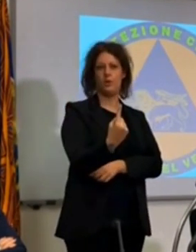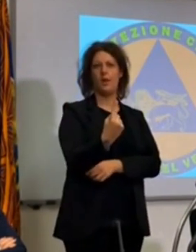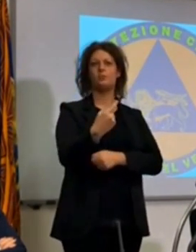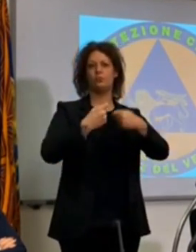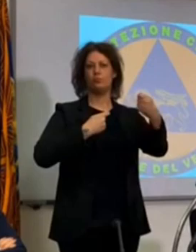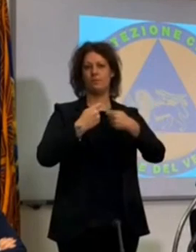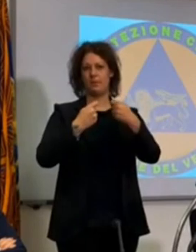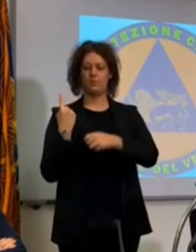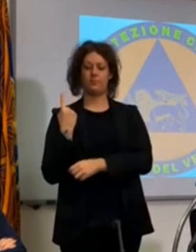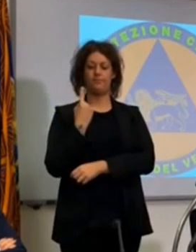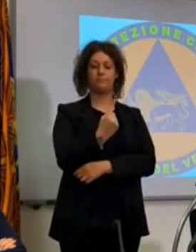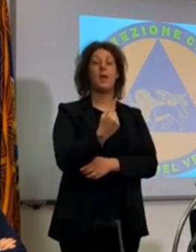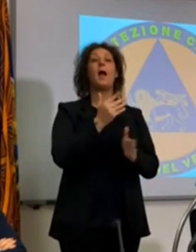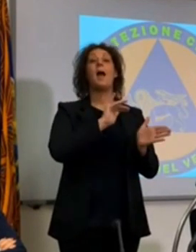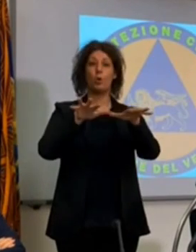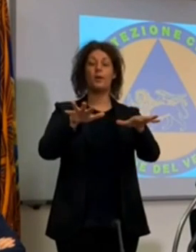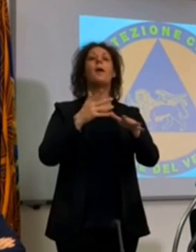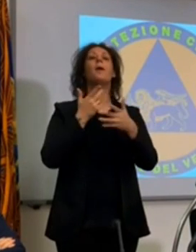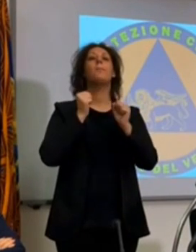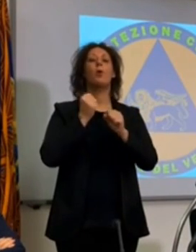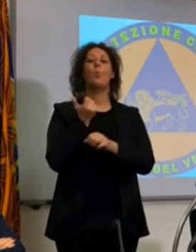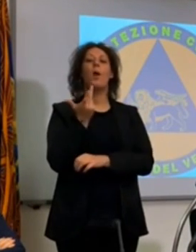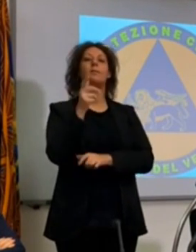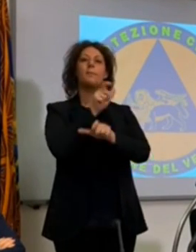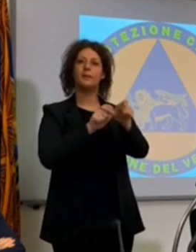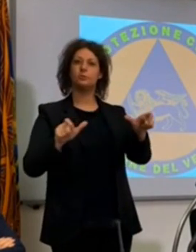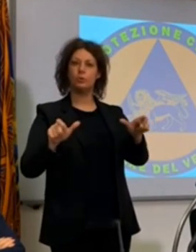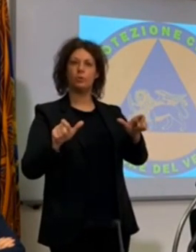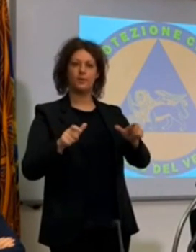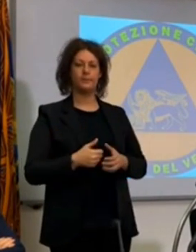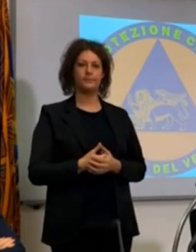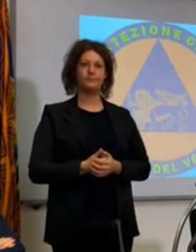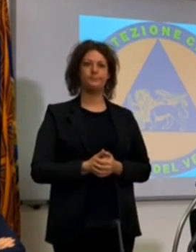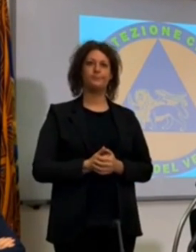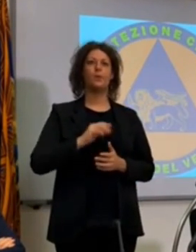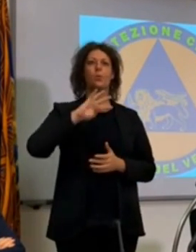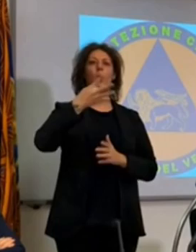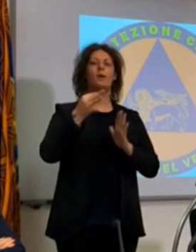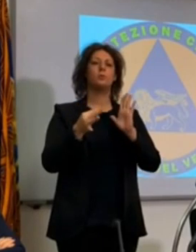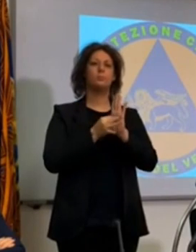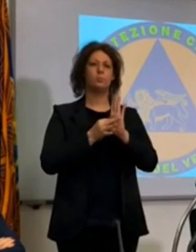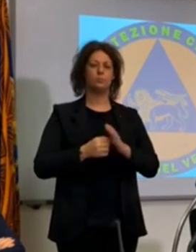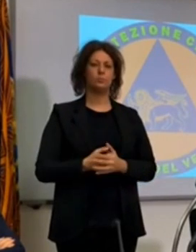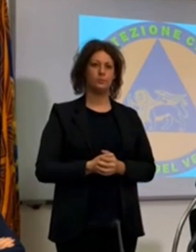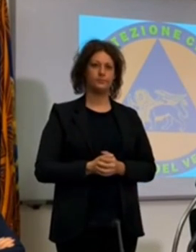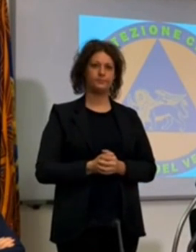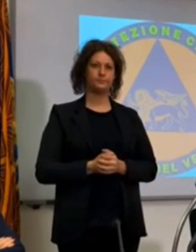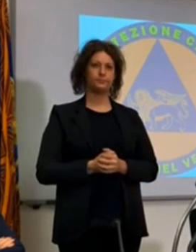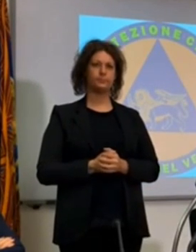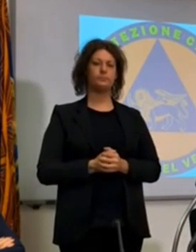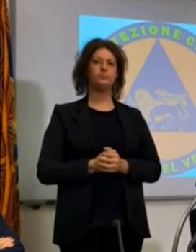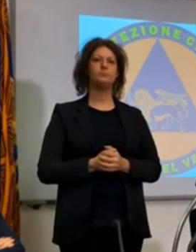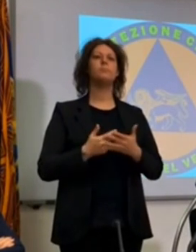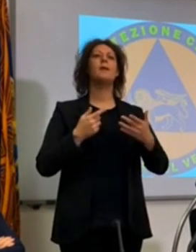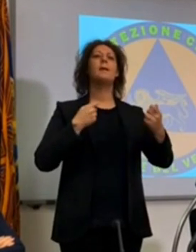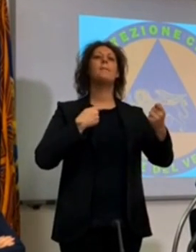accompagnare persone non autosufficienti. Quarto punto, è fatto divieto di esercizio di attività di commercio nella forma del